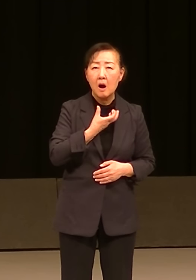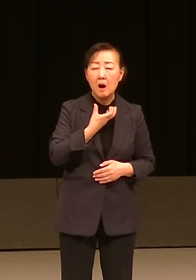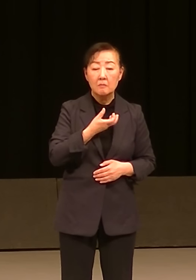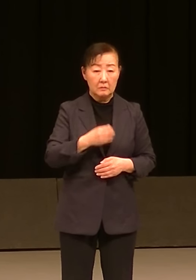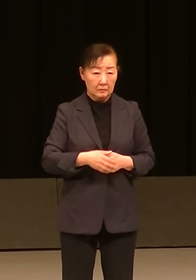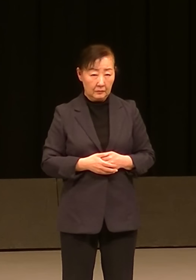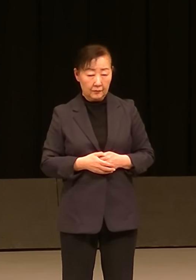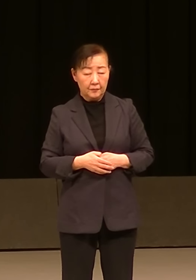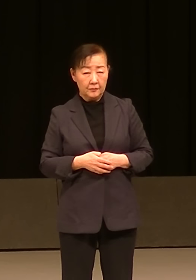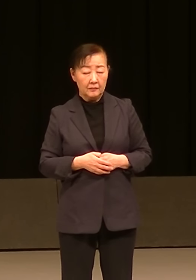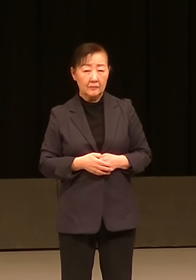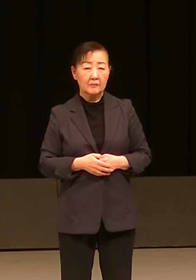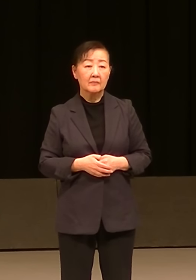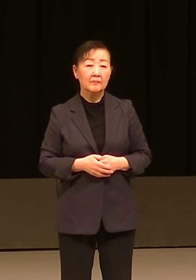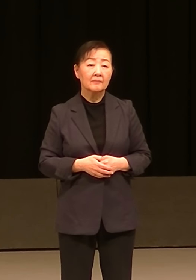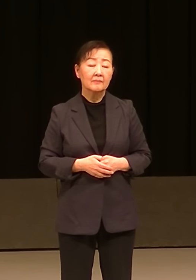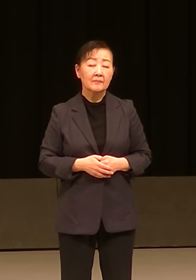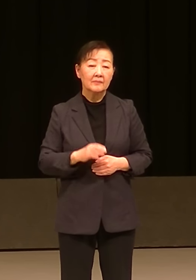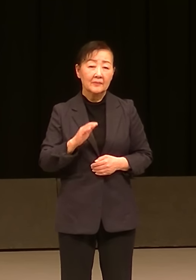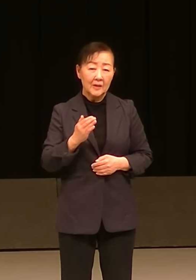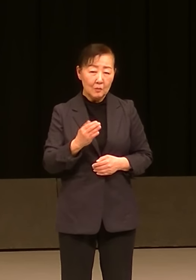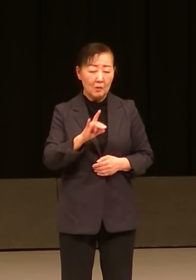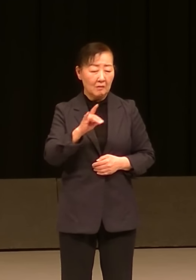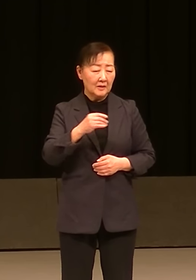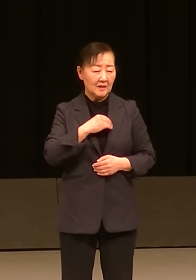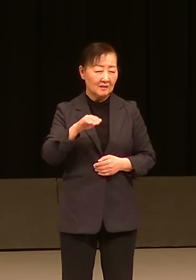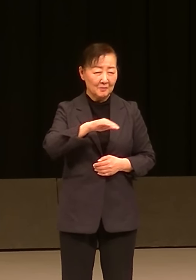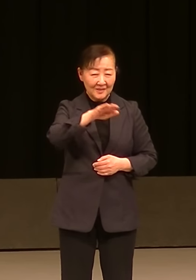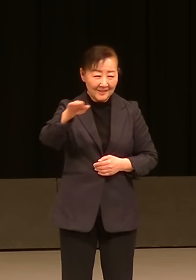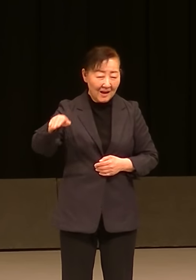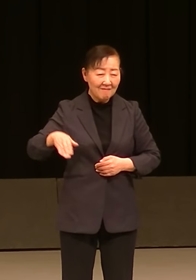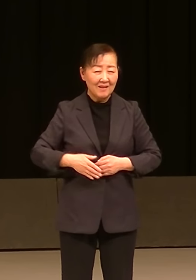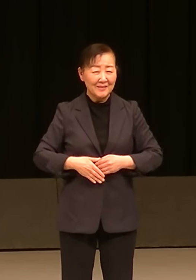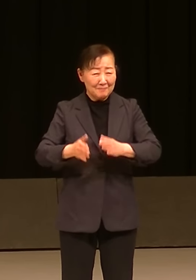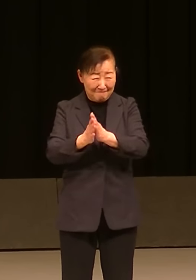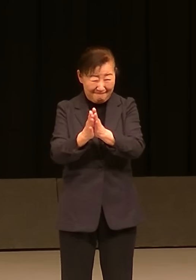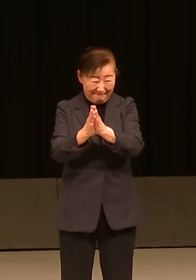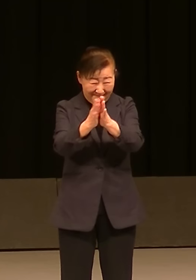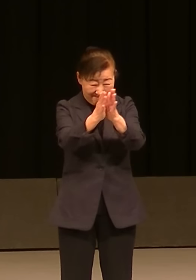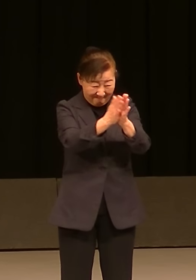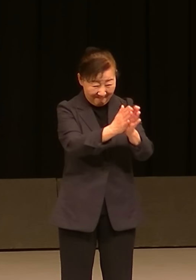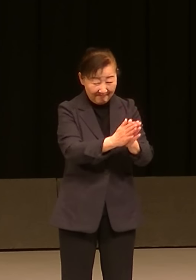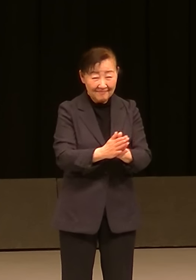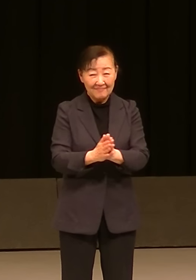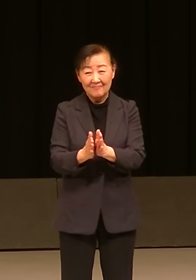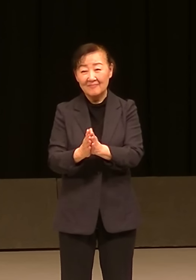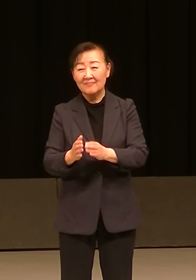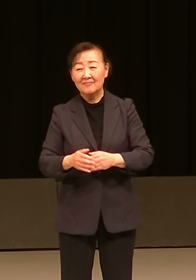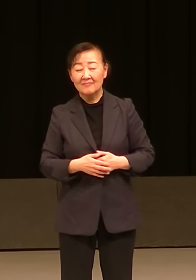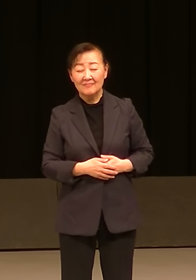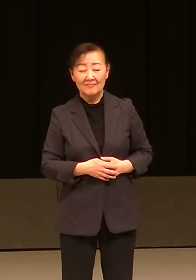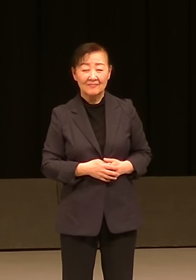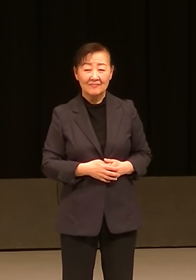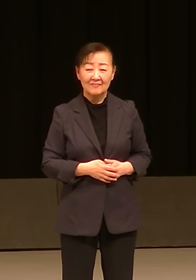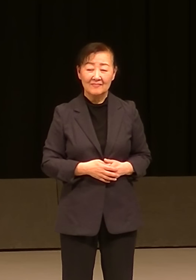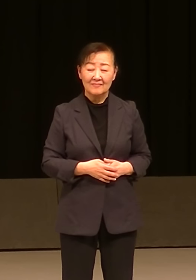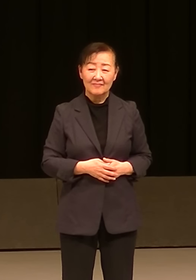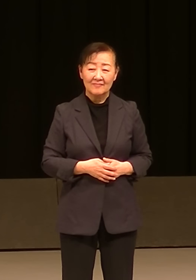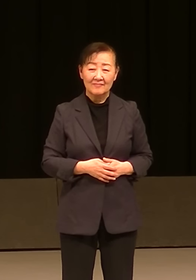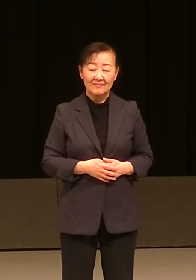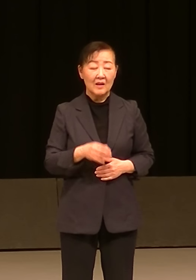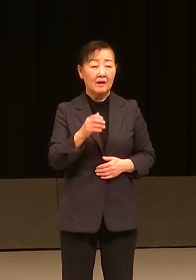が、それでもまあその議員の皆さんは、一生懸命拍手をしてくれていました。